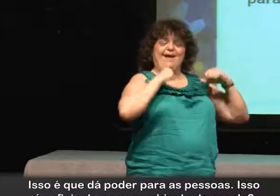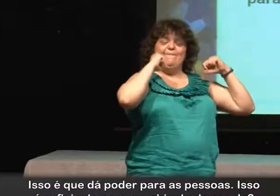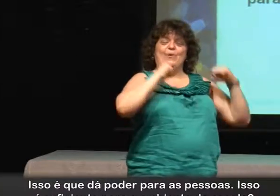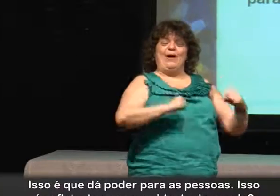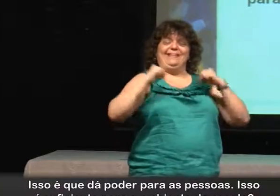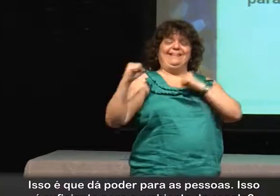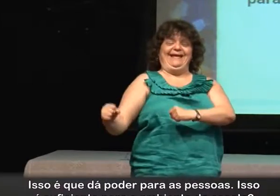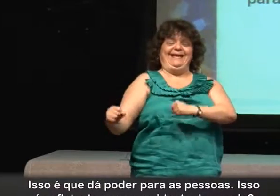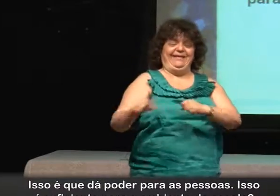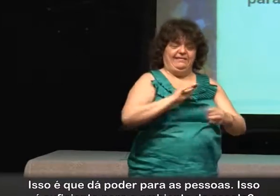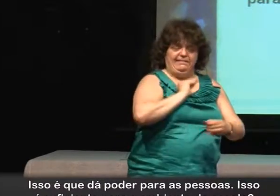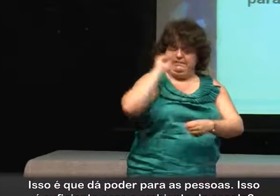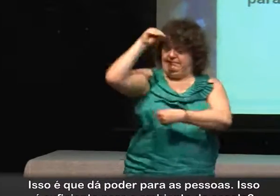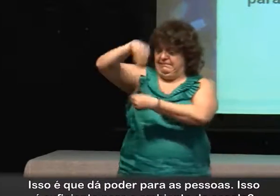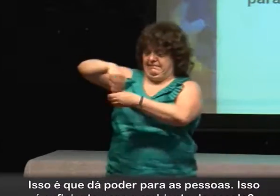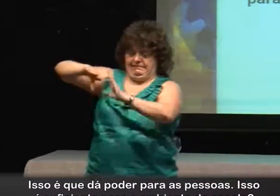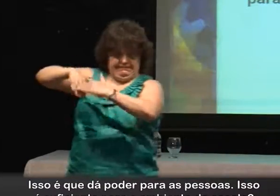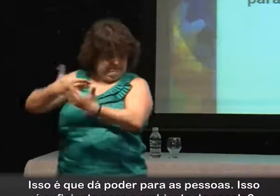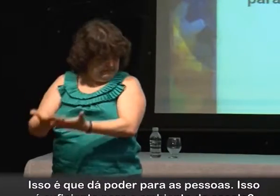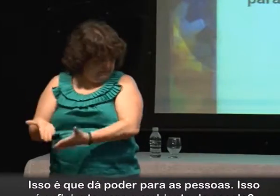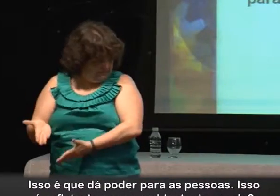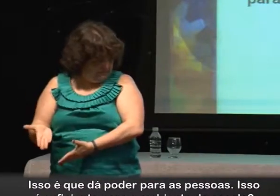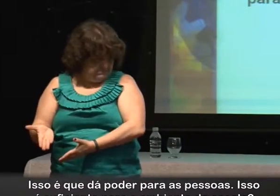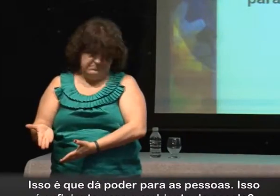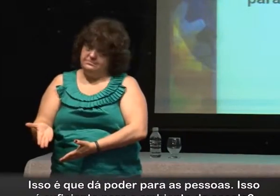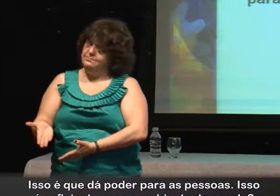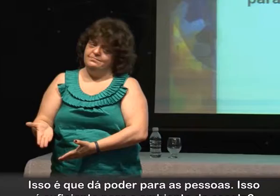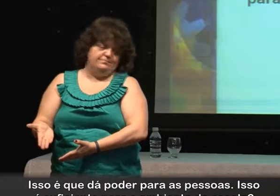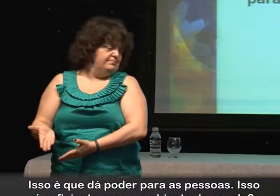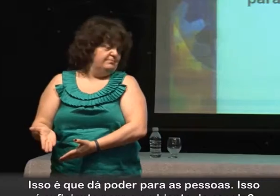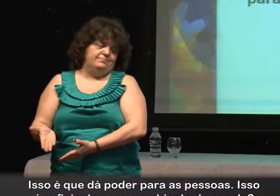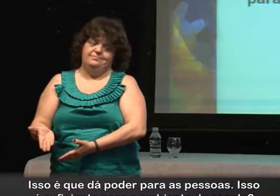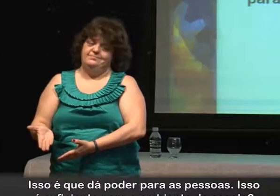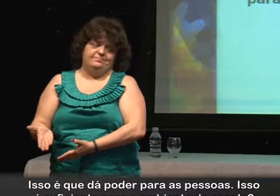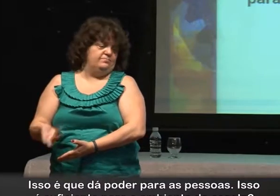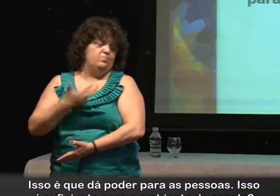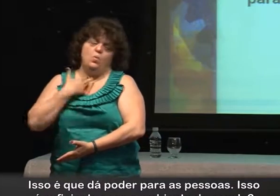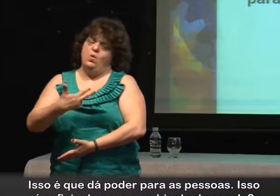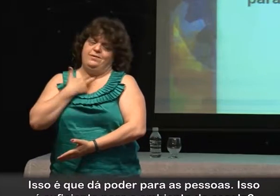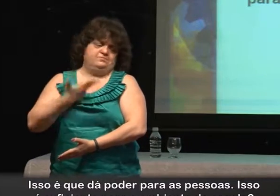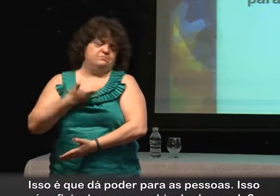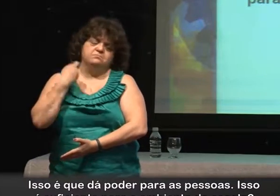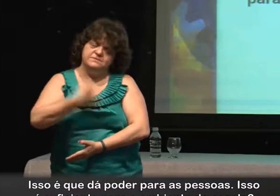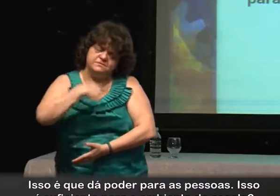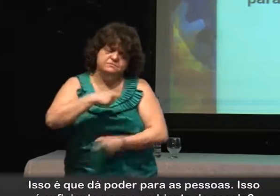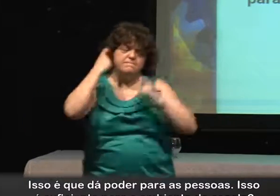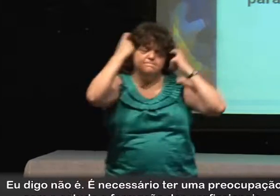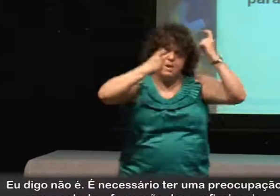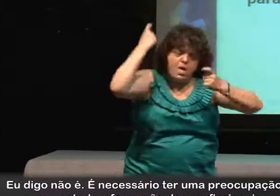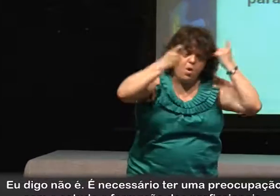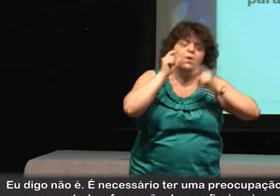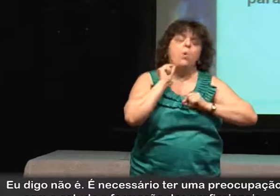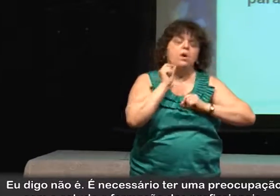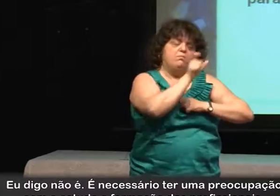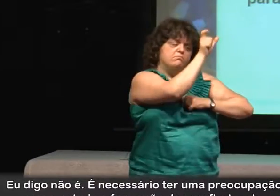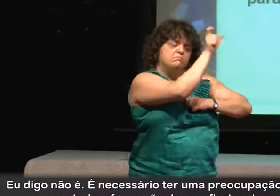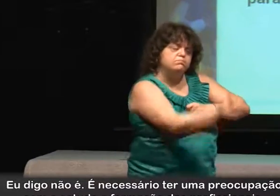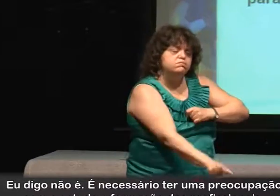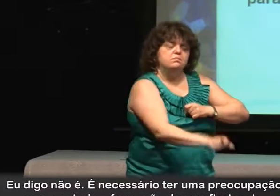né? E isso é o que dá poder para as pessoas. E isso é suficiente para o ambiente da escola? Eu digo, não é. É necessário ter